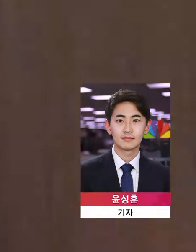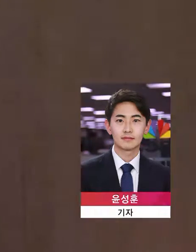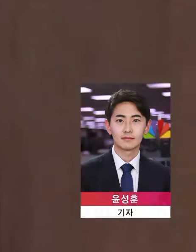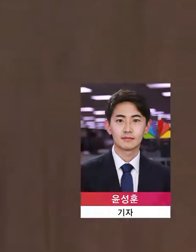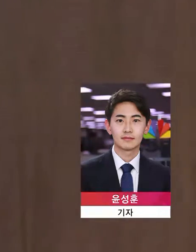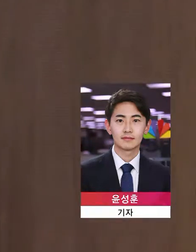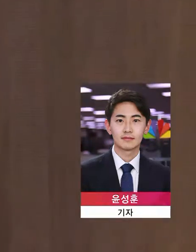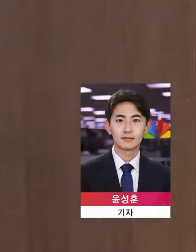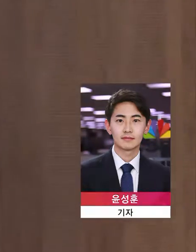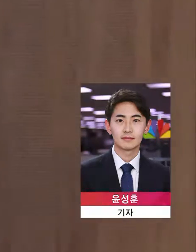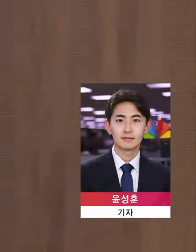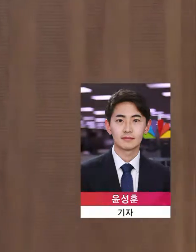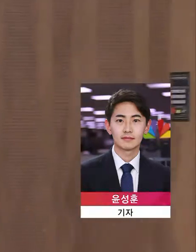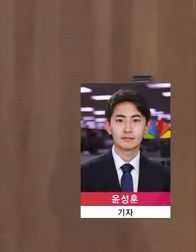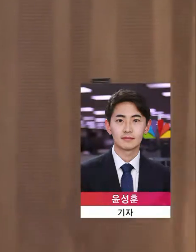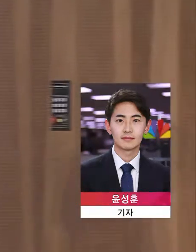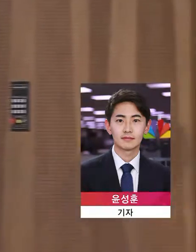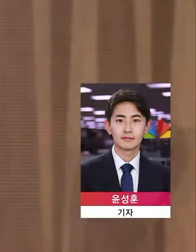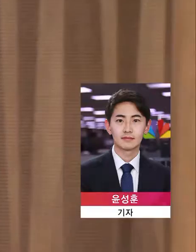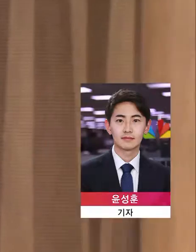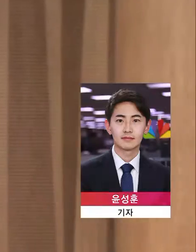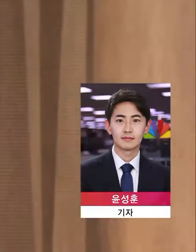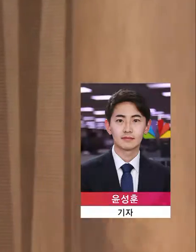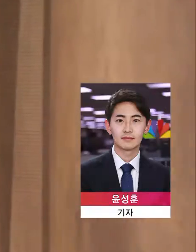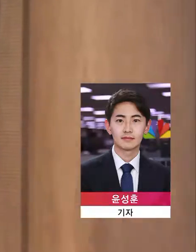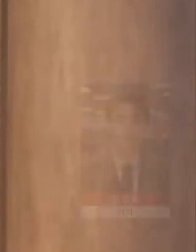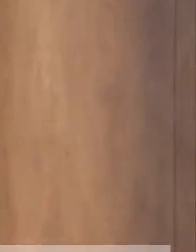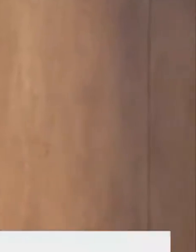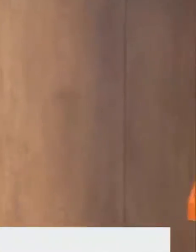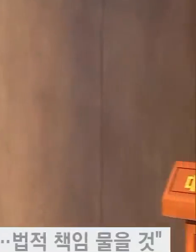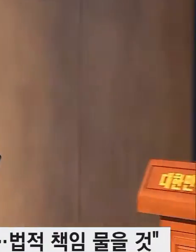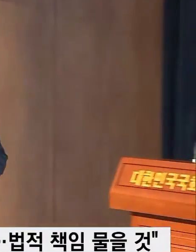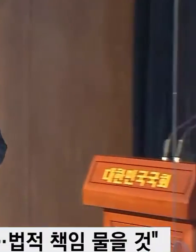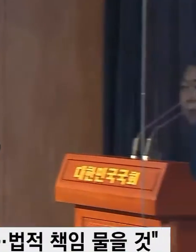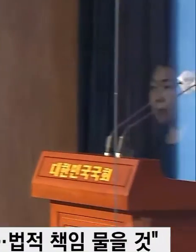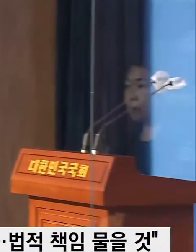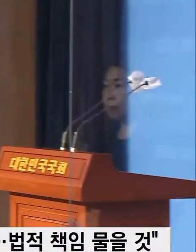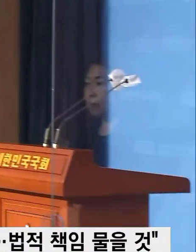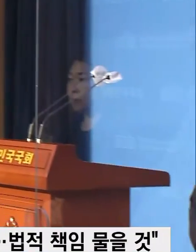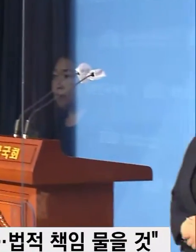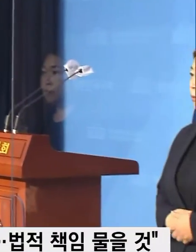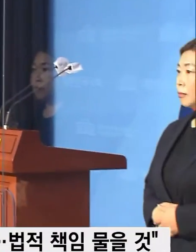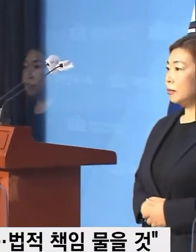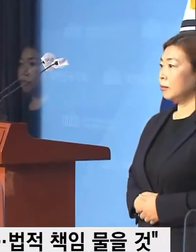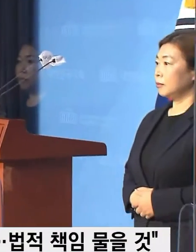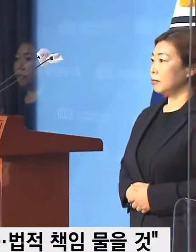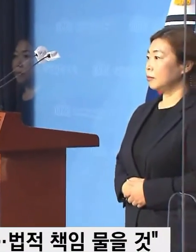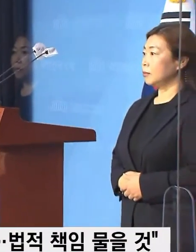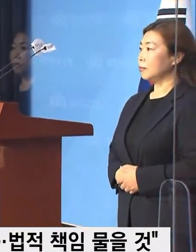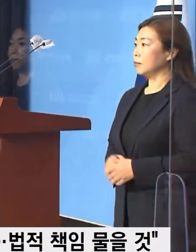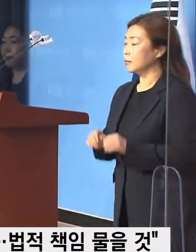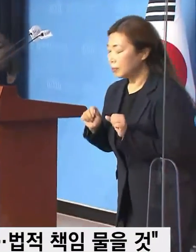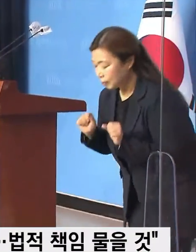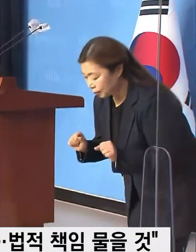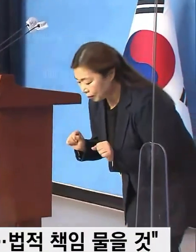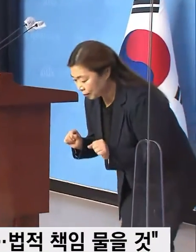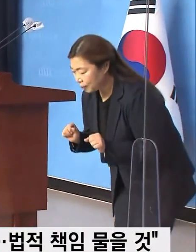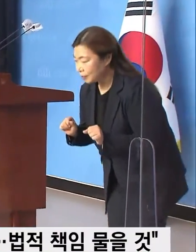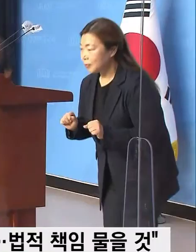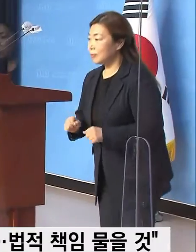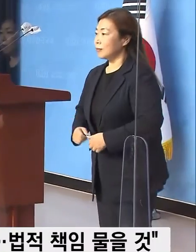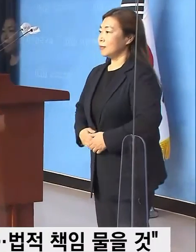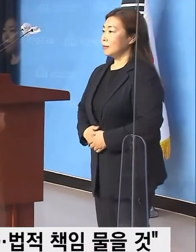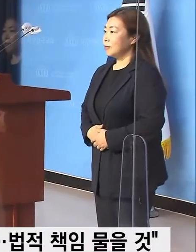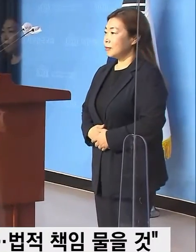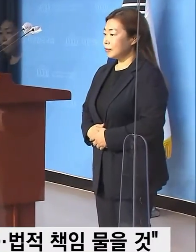주장을 한다고 말했는데요. 회계 부정 때문에 법정 관리를 신청하지 않았고 회계 법인 일을 눈감아줬다는 노조위원장의 주장은 사실